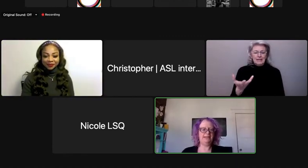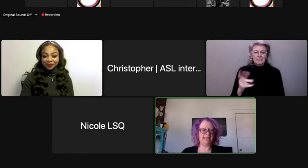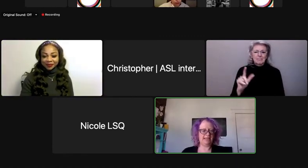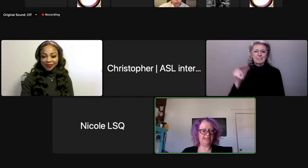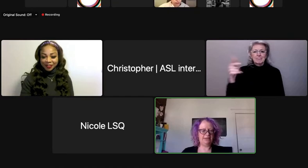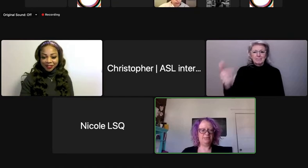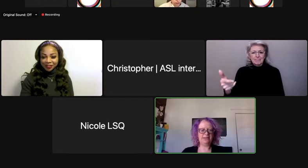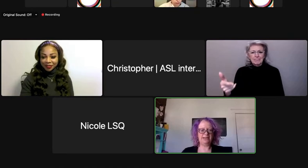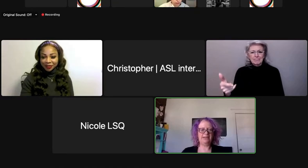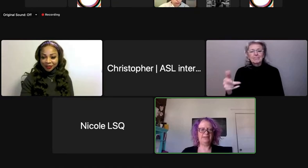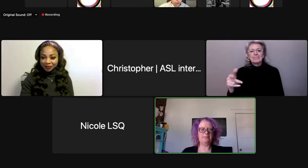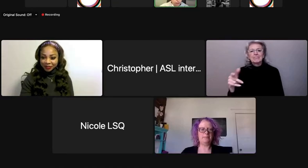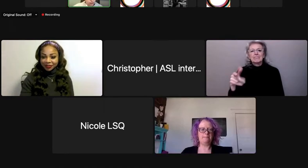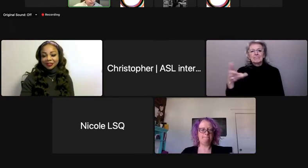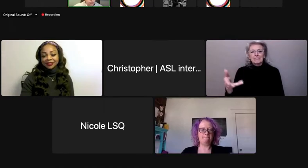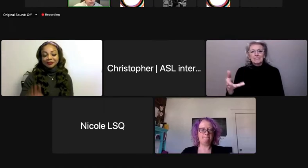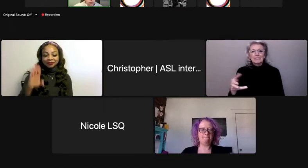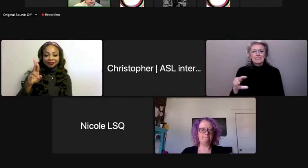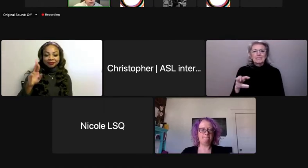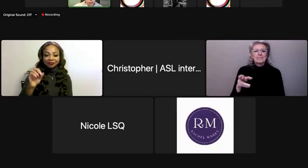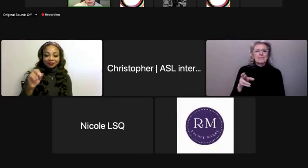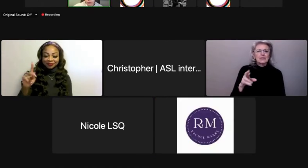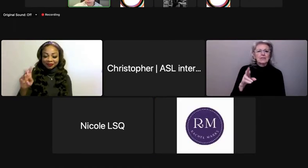parole à la parole à Brooke Boudovic.